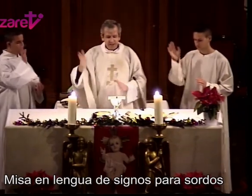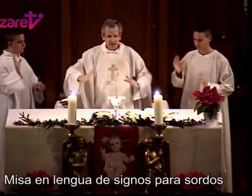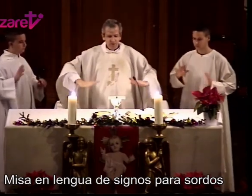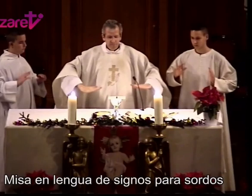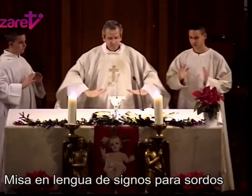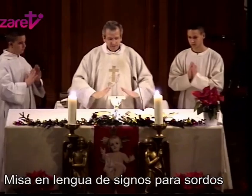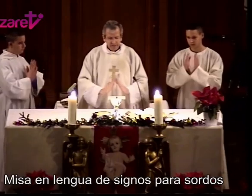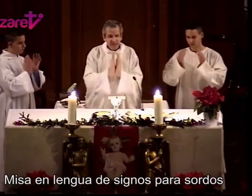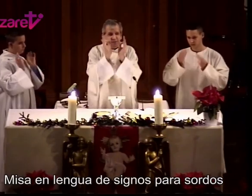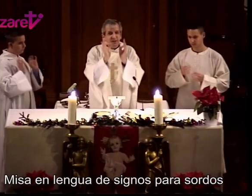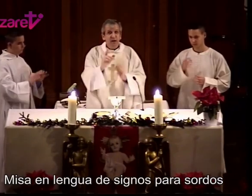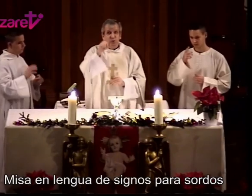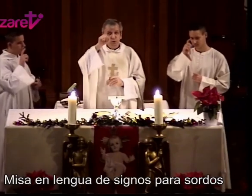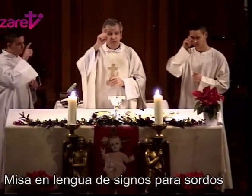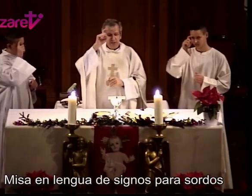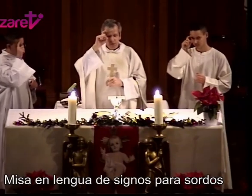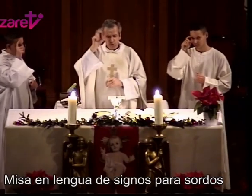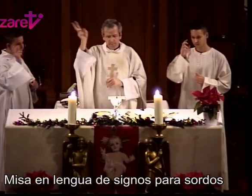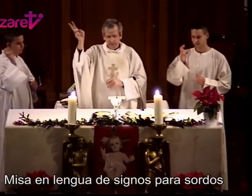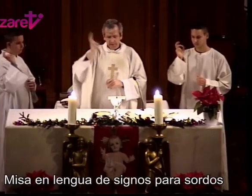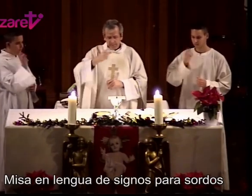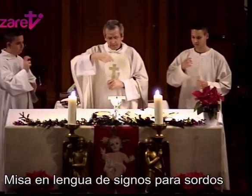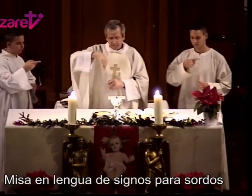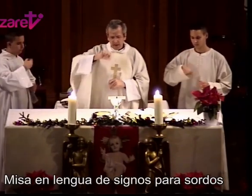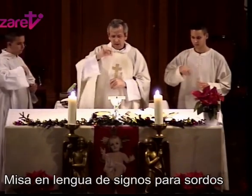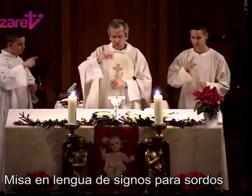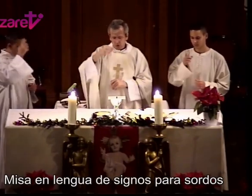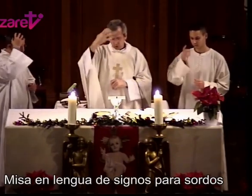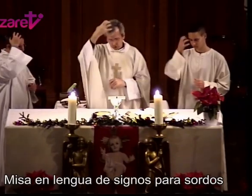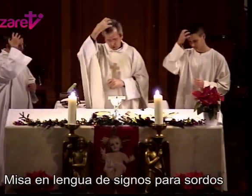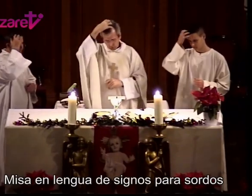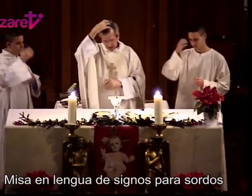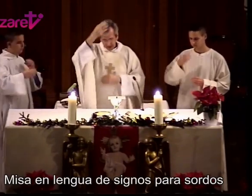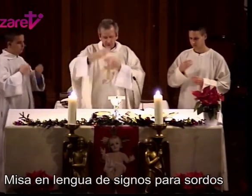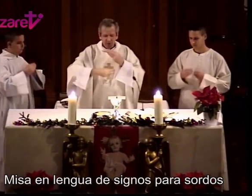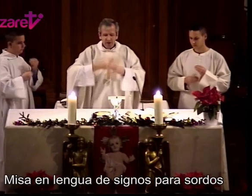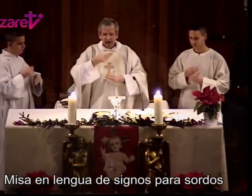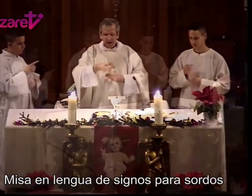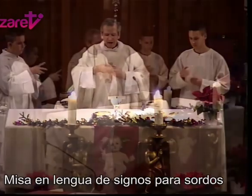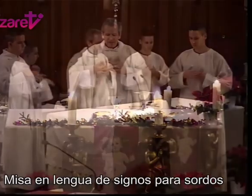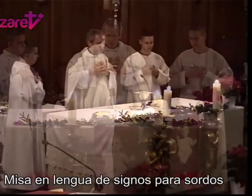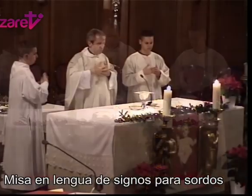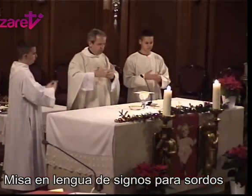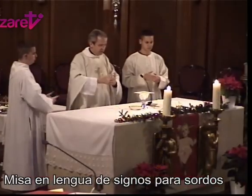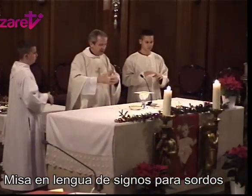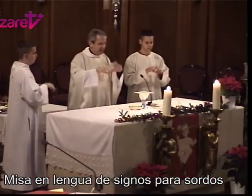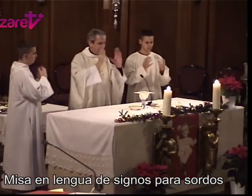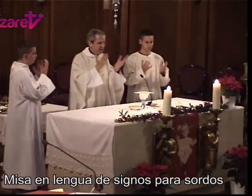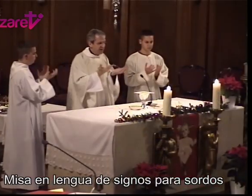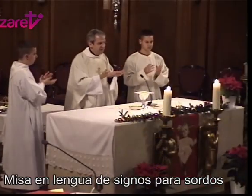cielo, santificado sea tu nombre, venga a nosotros tu reino, hágase tu voluntad en la